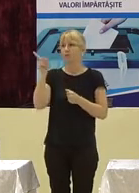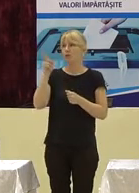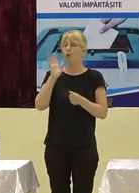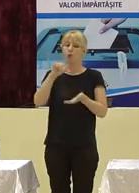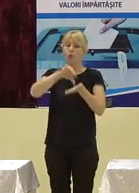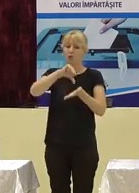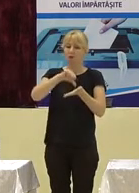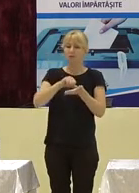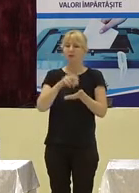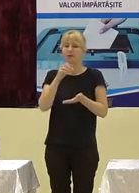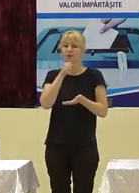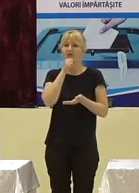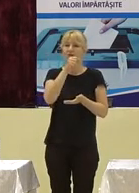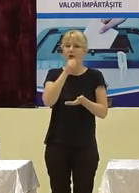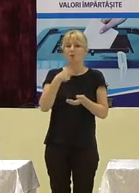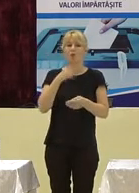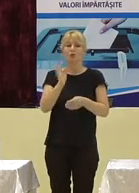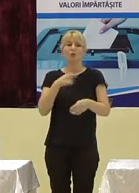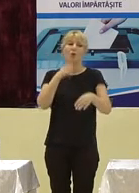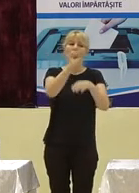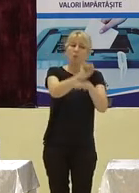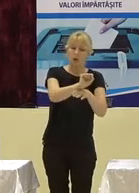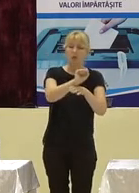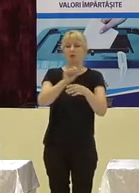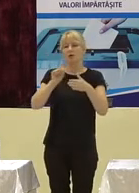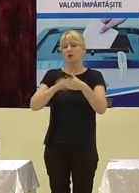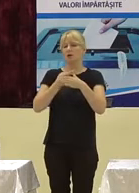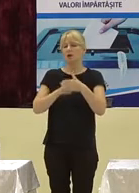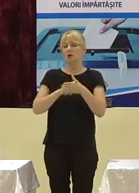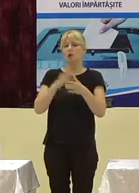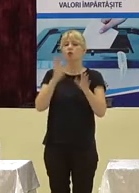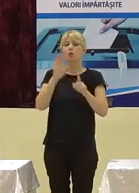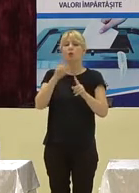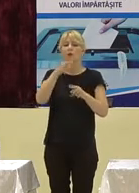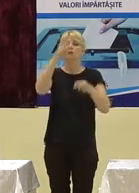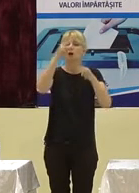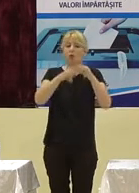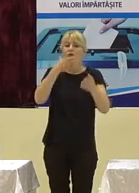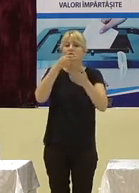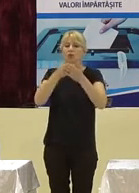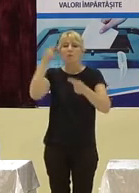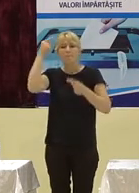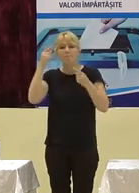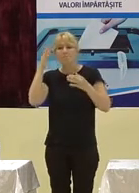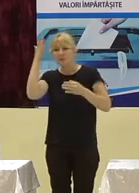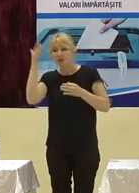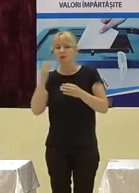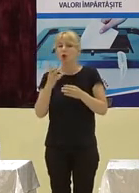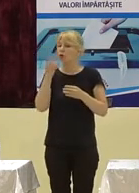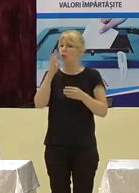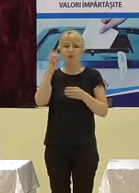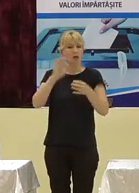vă oprim, sau mai bine spus, o să vă lăsăm să finalizați gândul, propoziția, dar nu